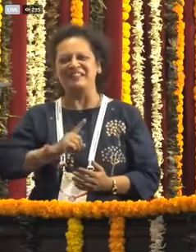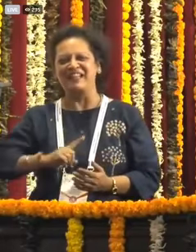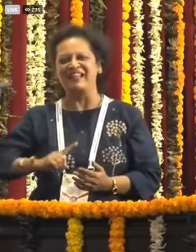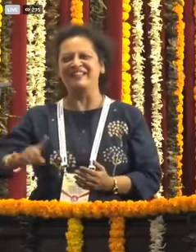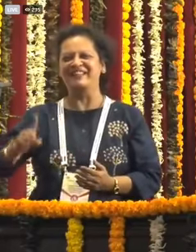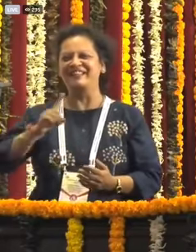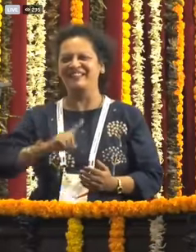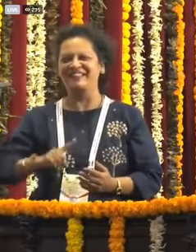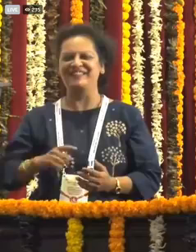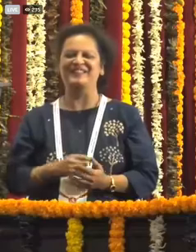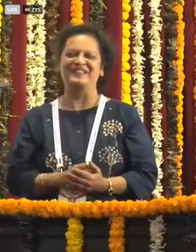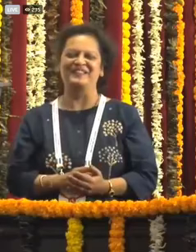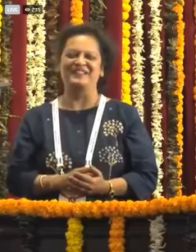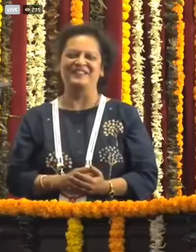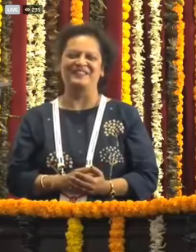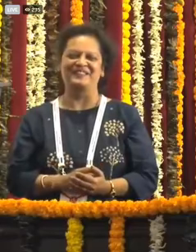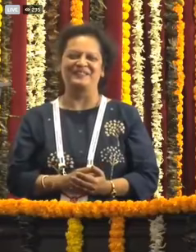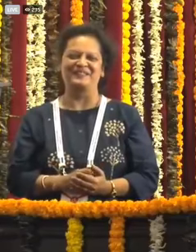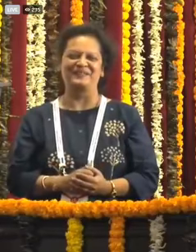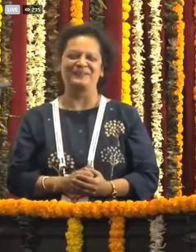सातत्याने